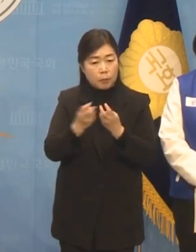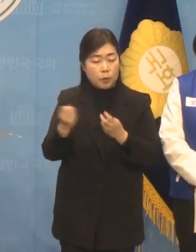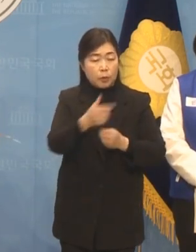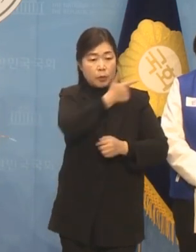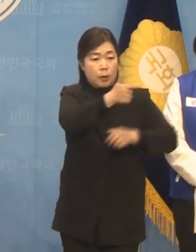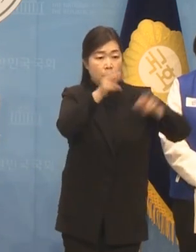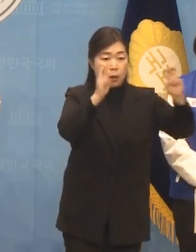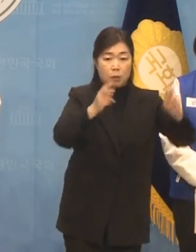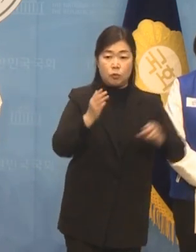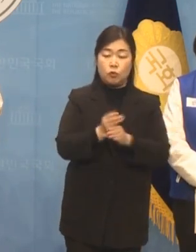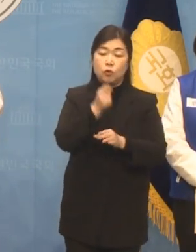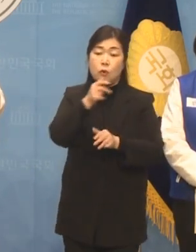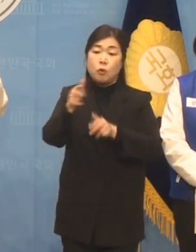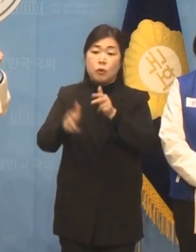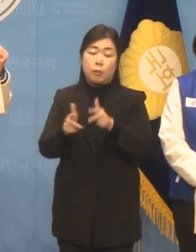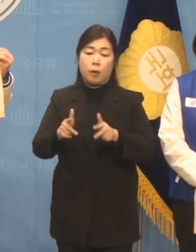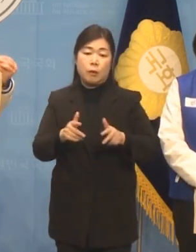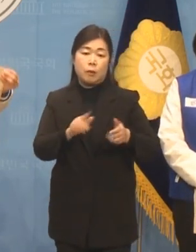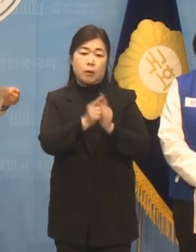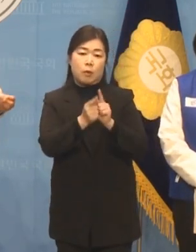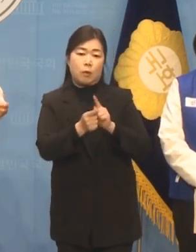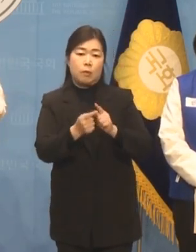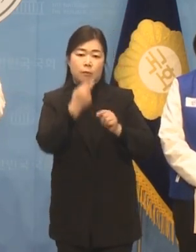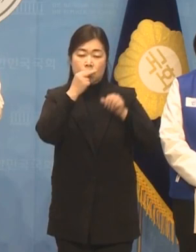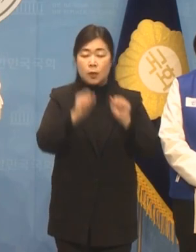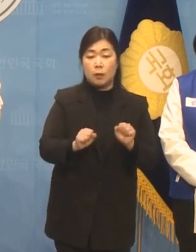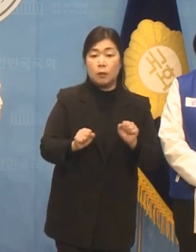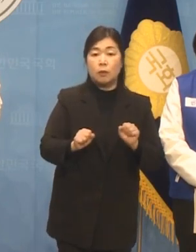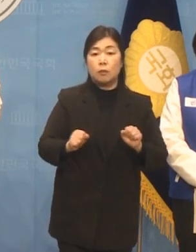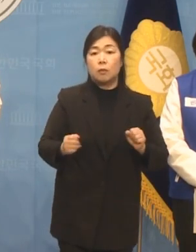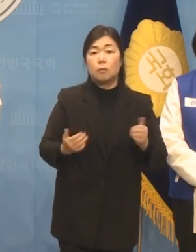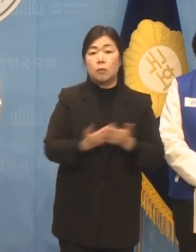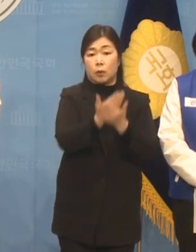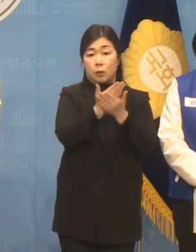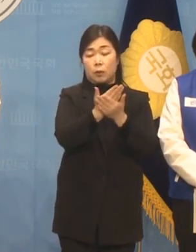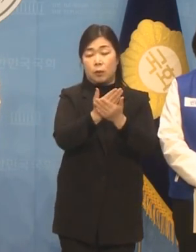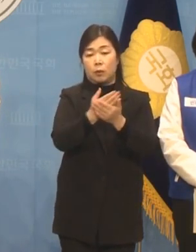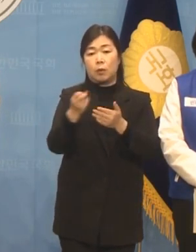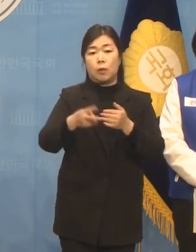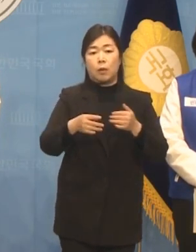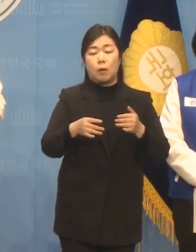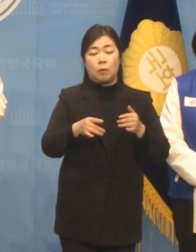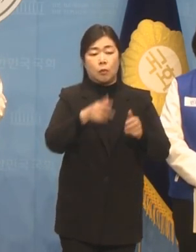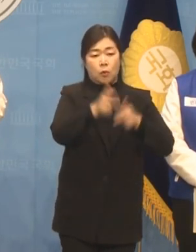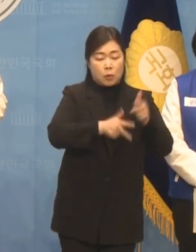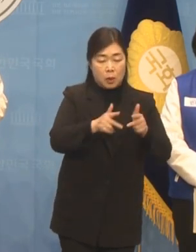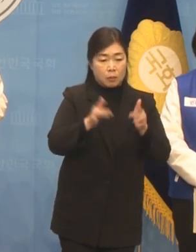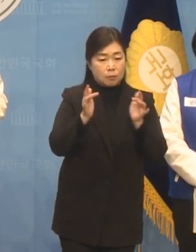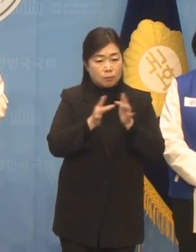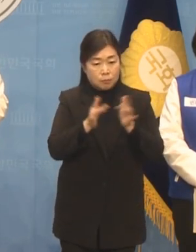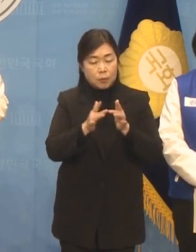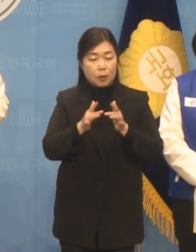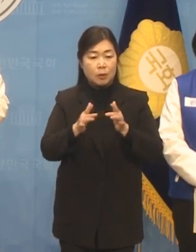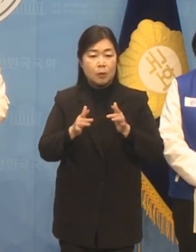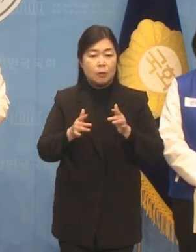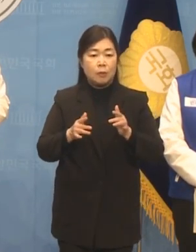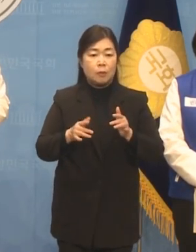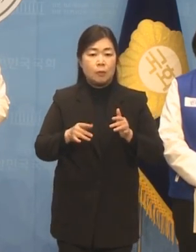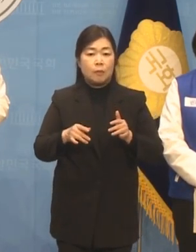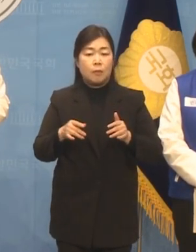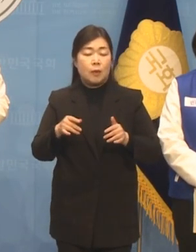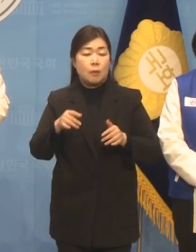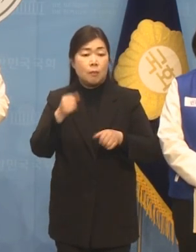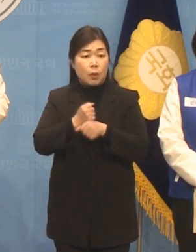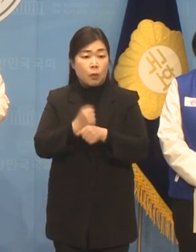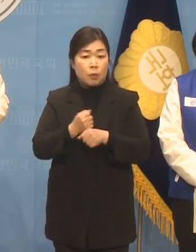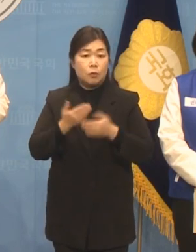협력을 통해서 중소기업의 혁신 성장의 핵심적인 내용인 공장 스마트화 사업을 지원한다라든가 대기업과 중소기업 사이에 있어서의 거래